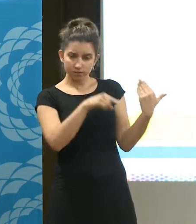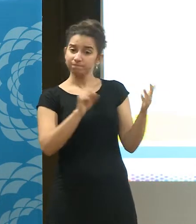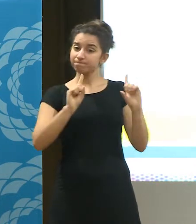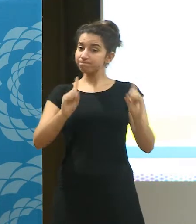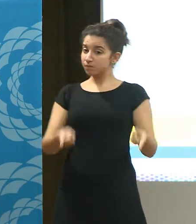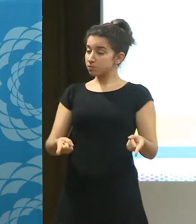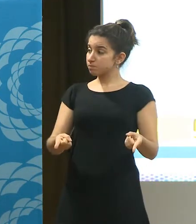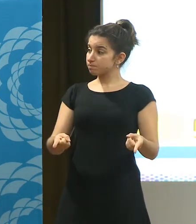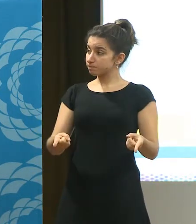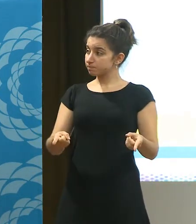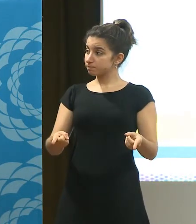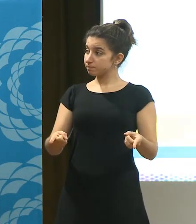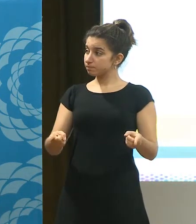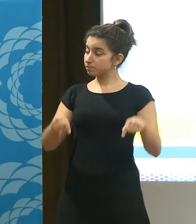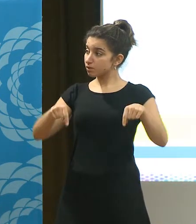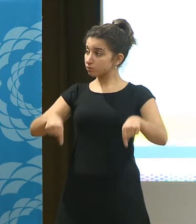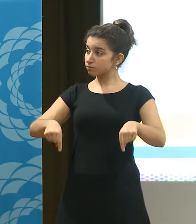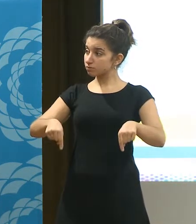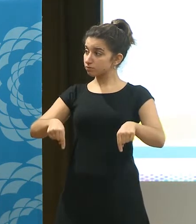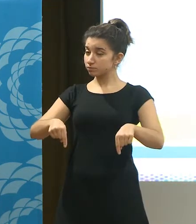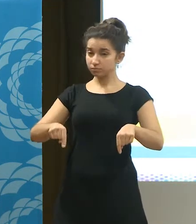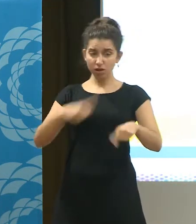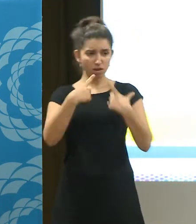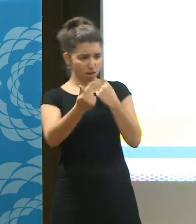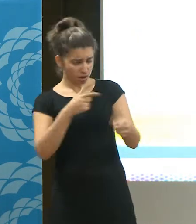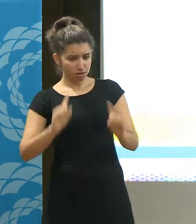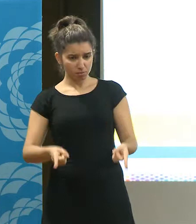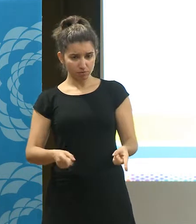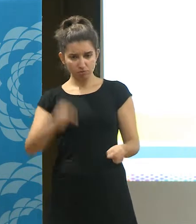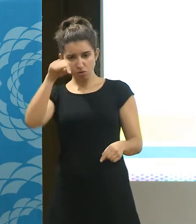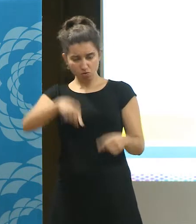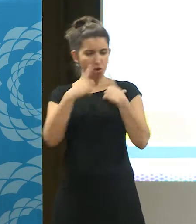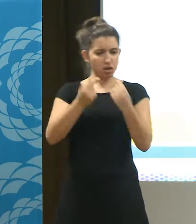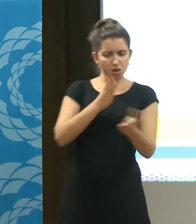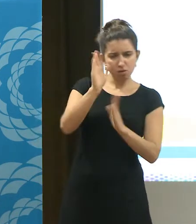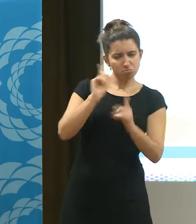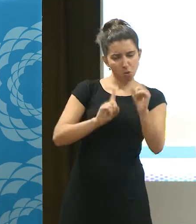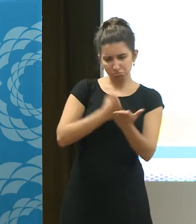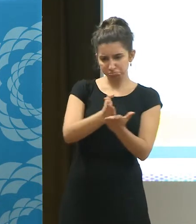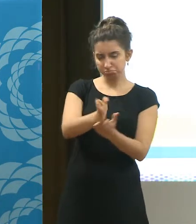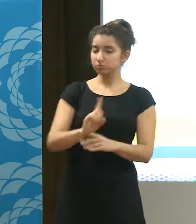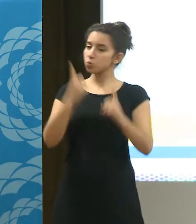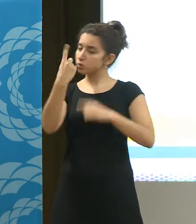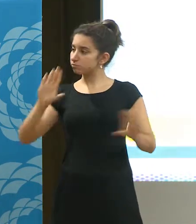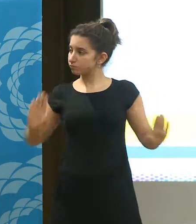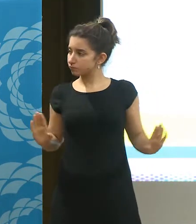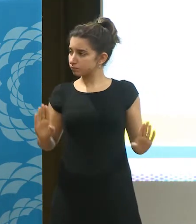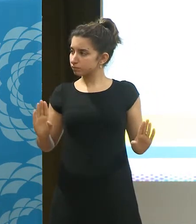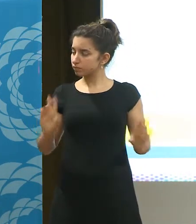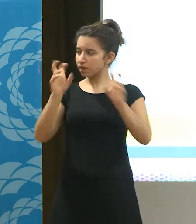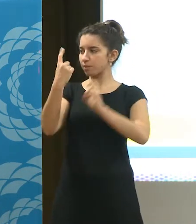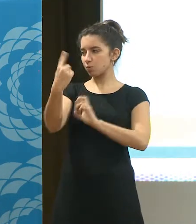también en el momento que hubo que hacer crítica las hicimos y hoy algunas las seguimos haciendo. Primeramente creemos que la